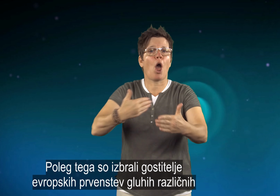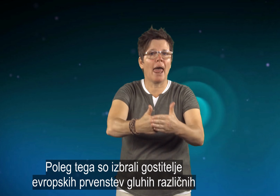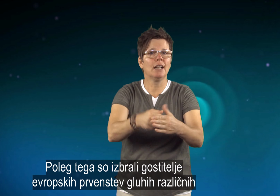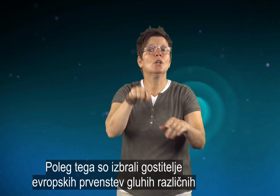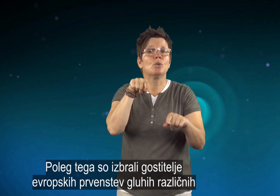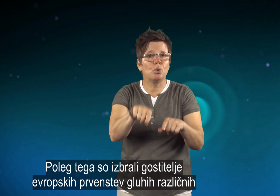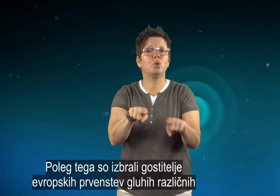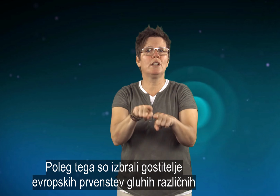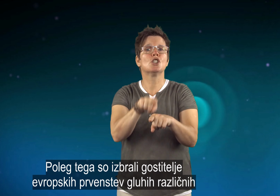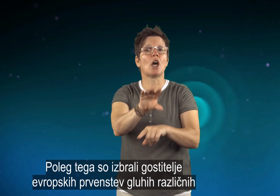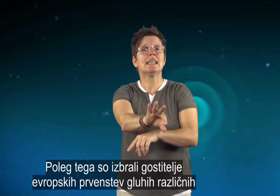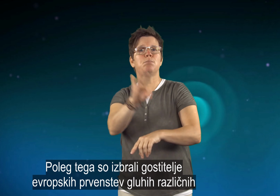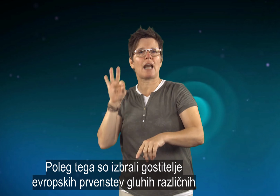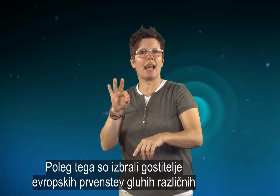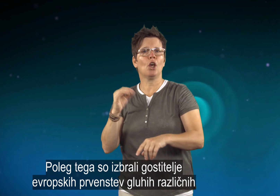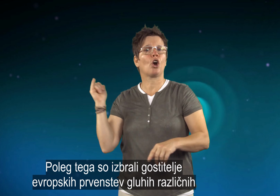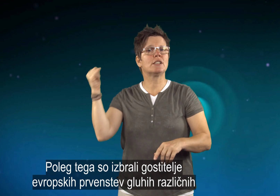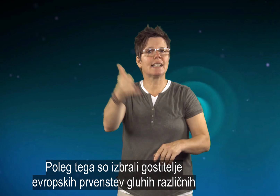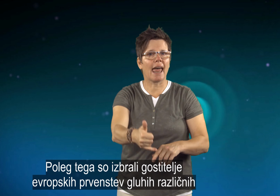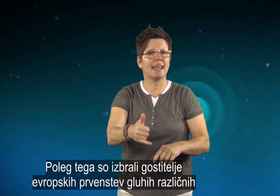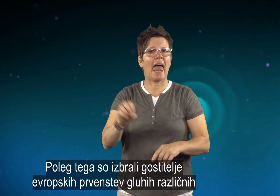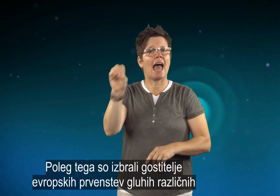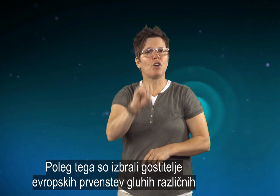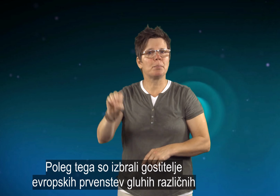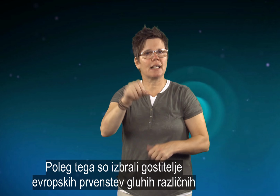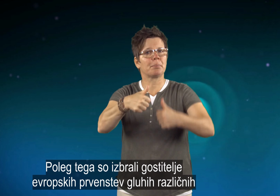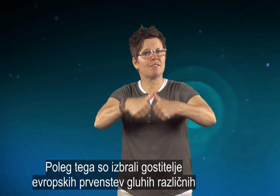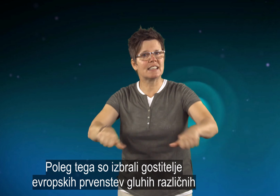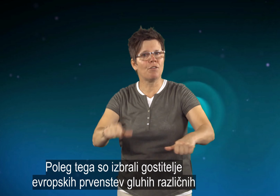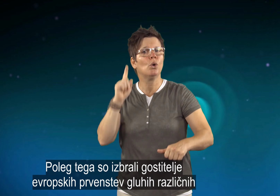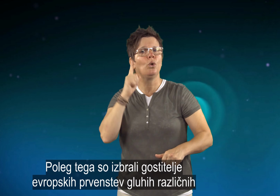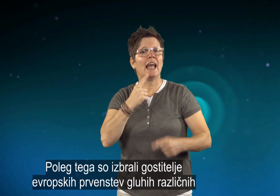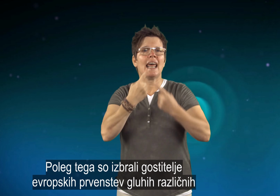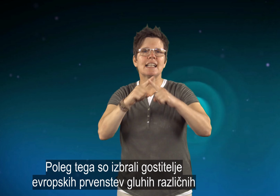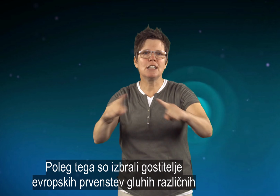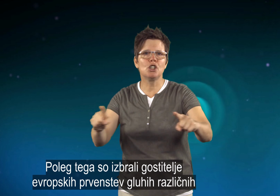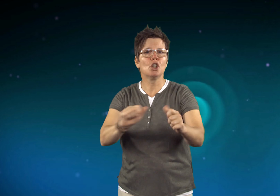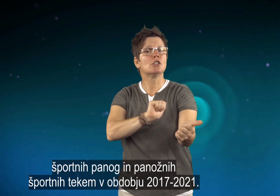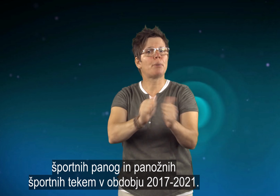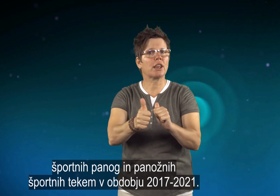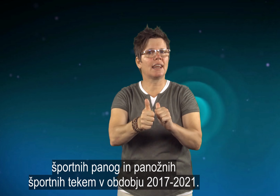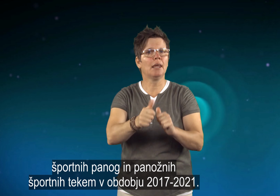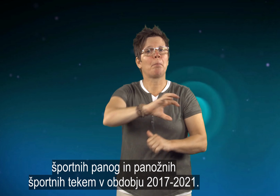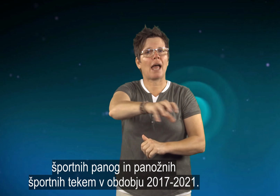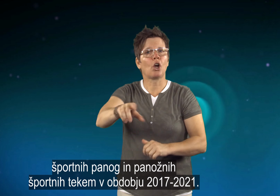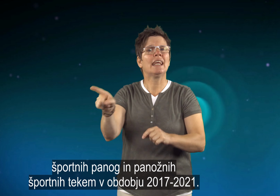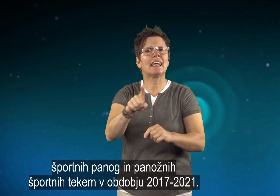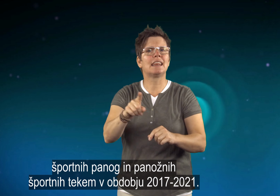Poleg tega so izbrali gostitelje evropskih prvenstev gluhih različnih športnih panog in panožnih športnih tekem